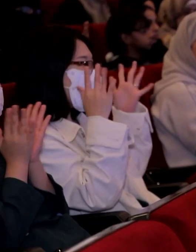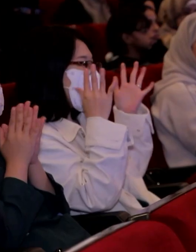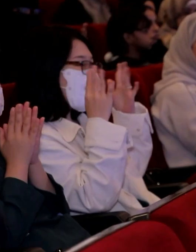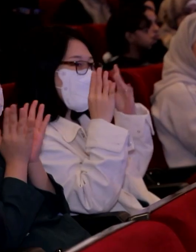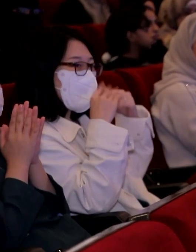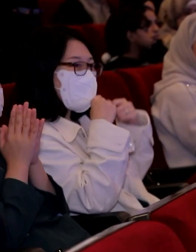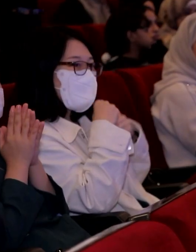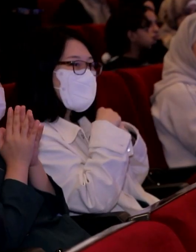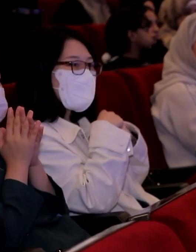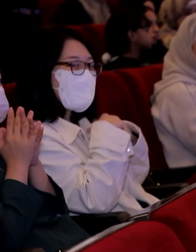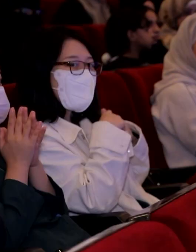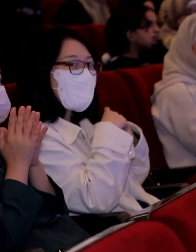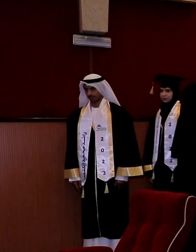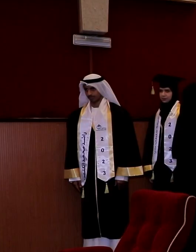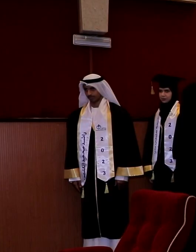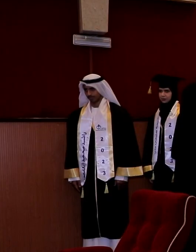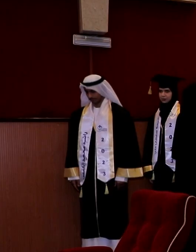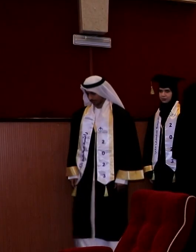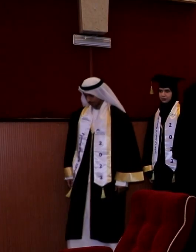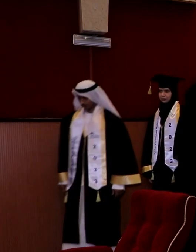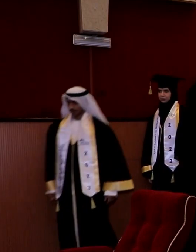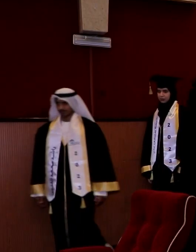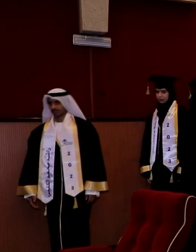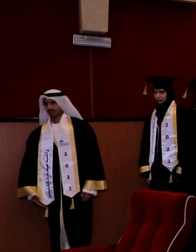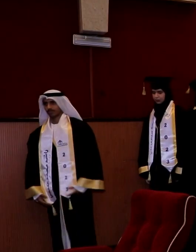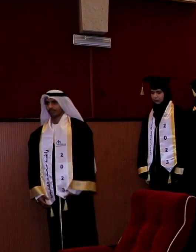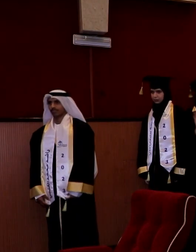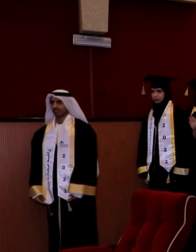الاستمراريه والنجاح في تحصيلهم العلمي والدراسي